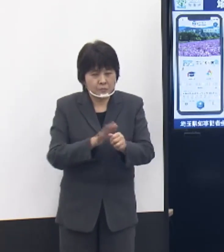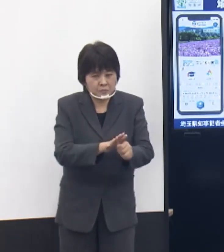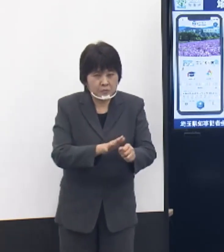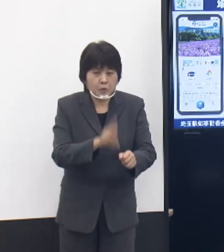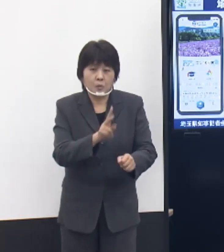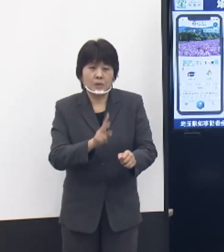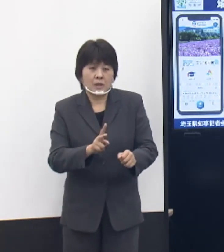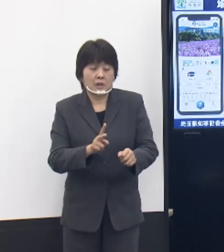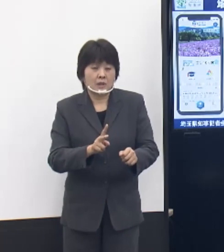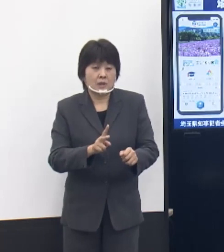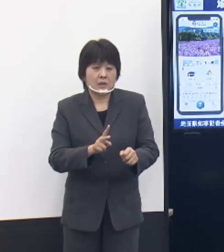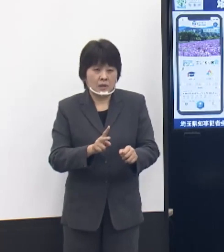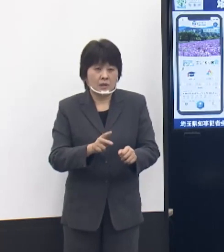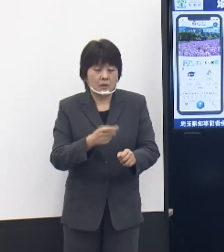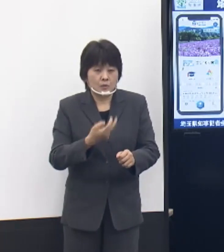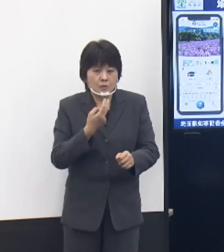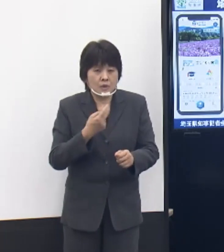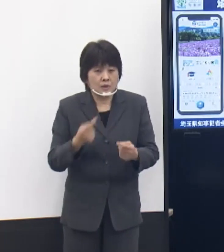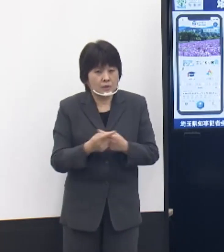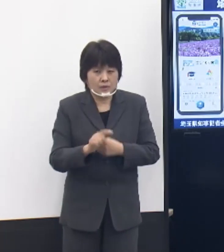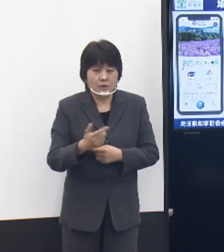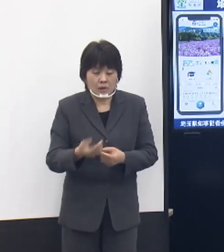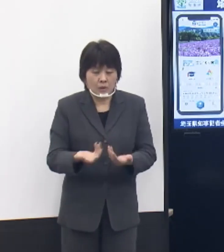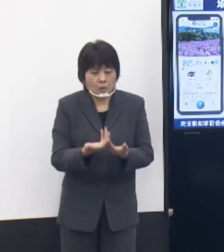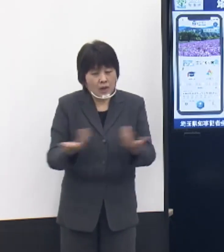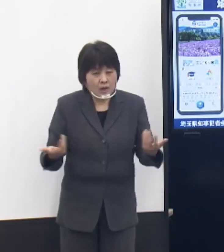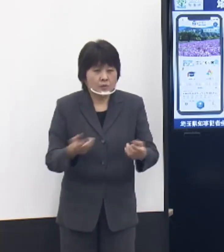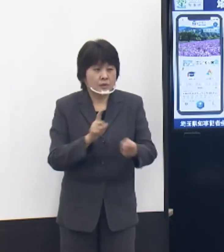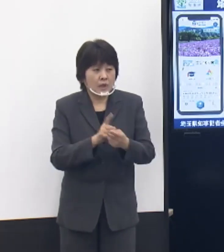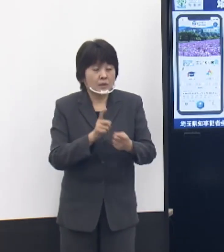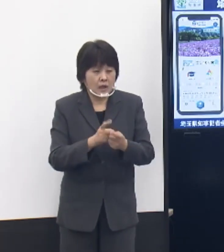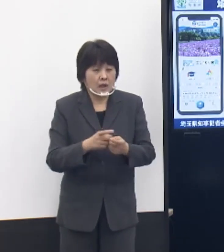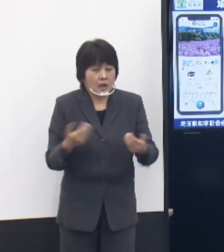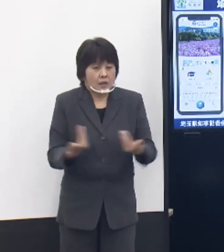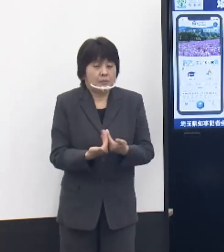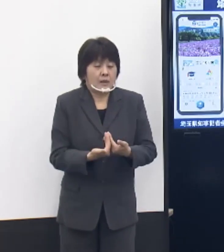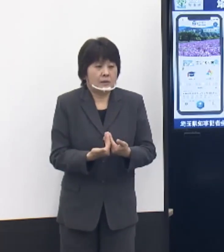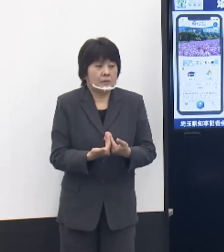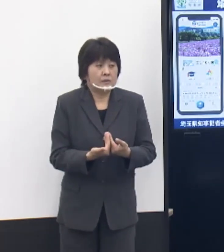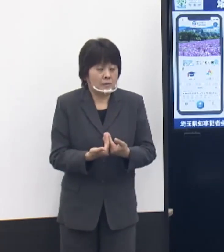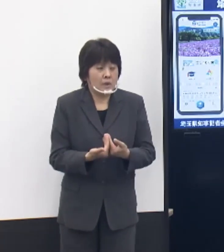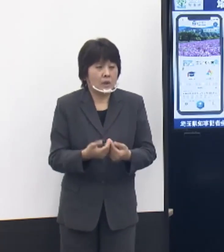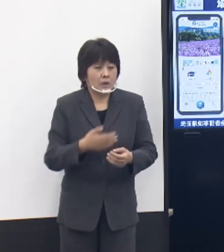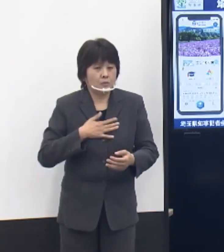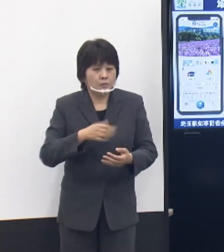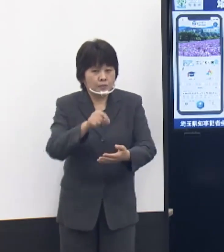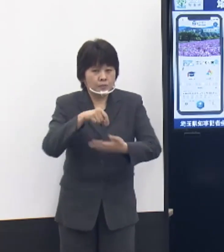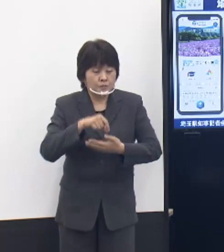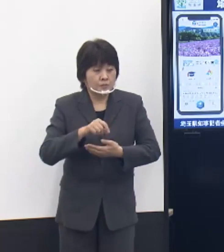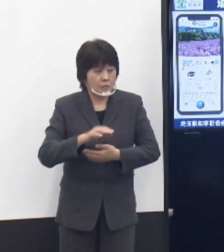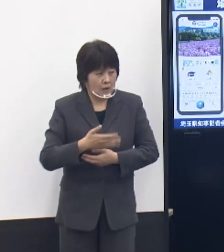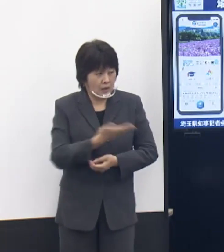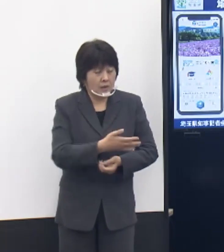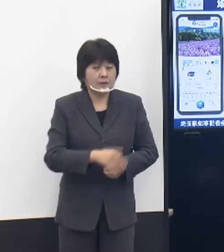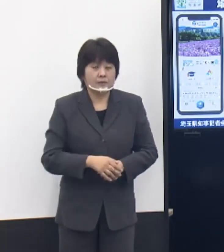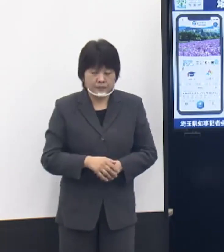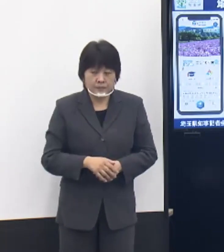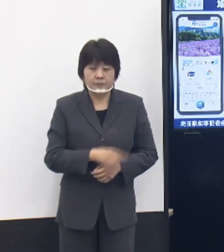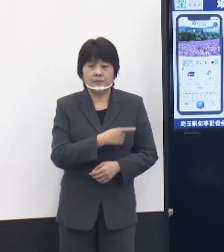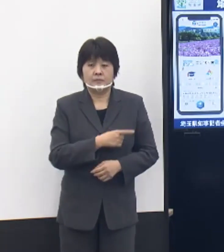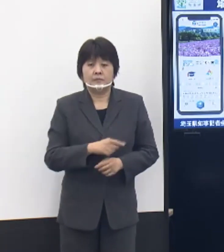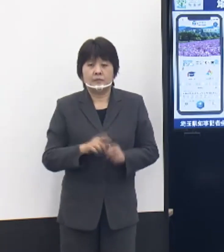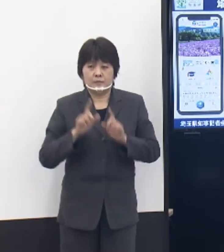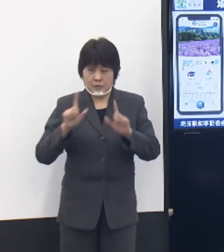ばそのこういう分けることに対する批判とかですね、そういった反応というのはいかがでしょう。 当然私ども